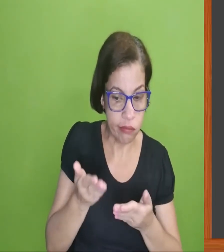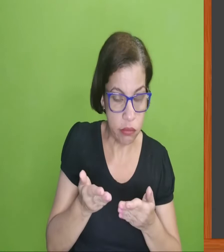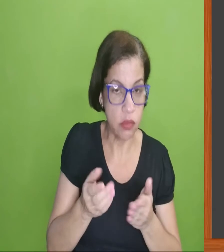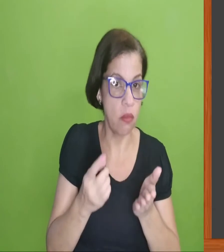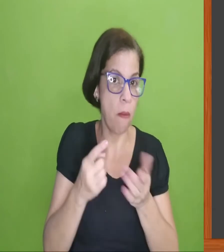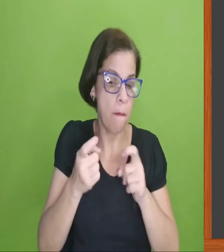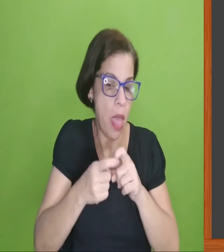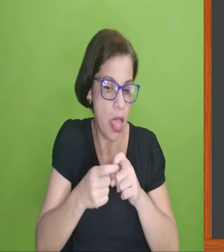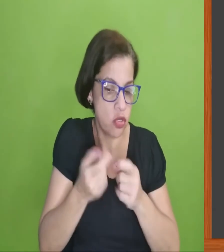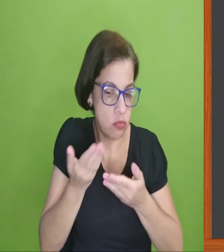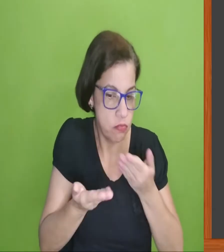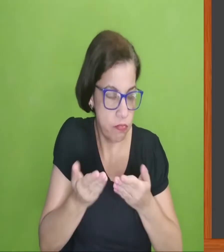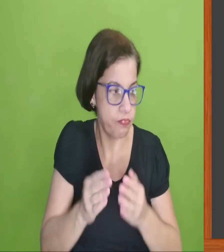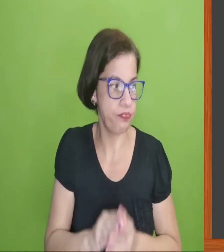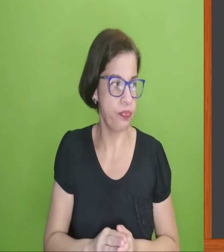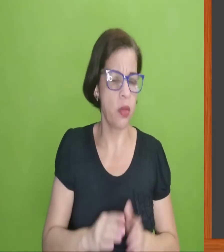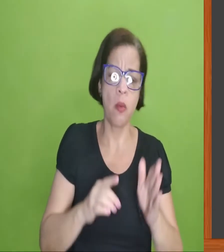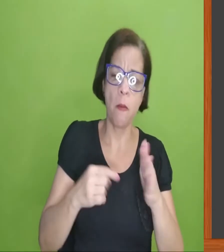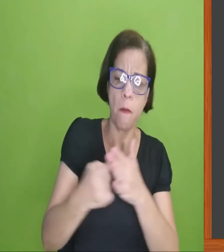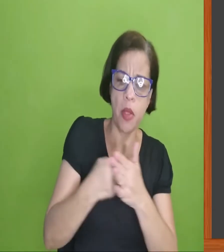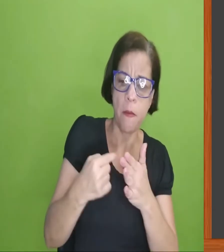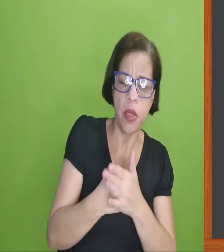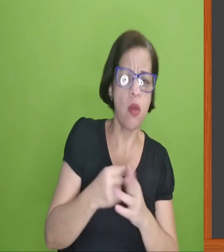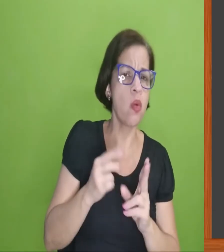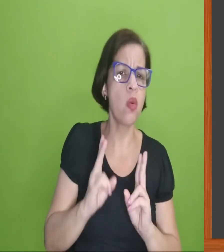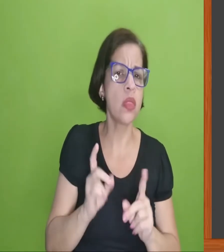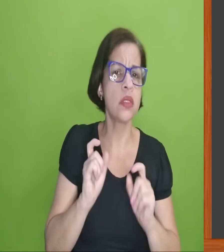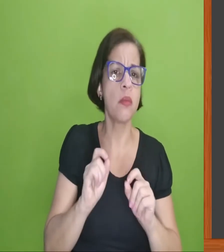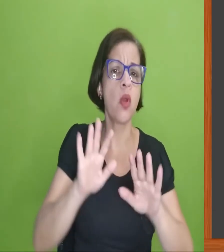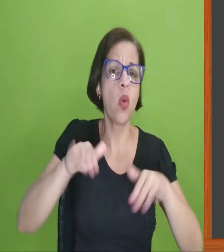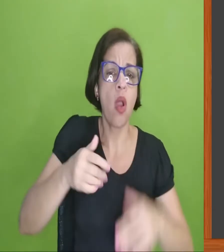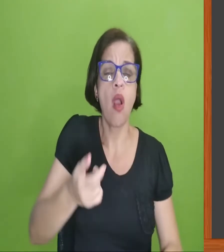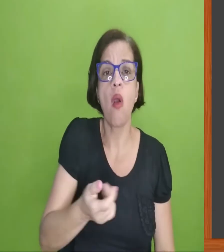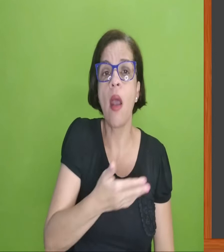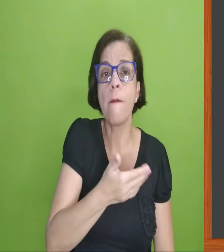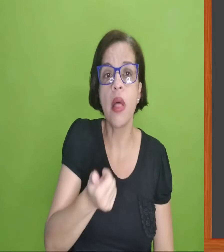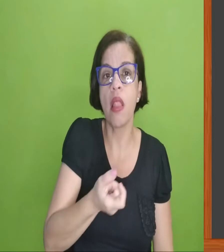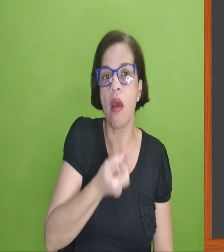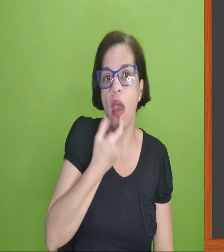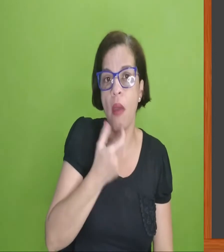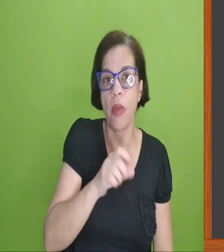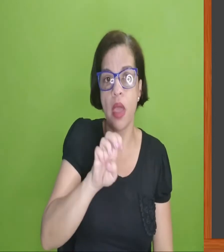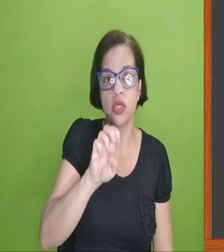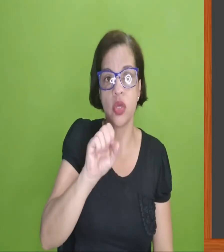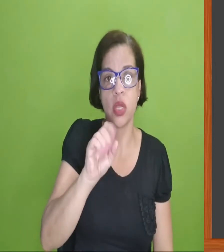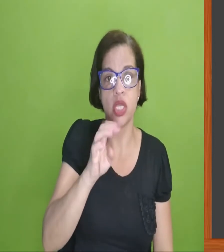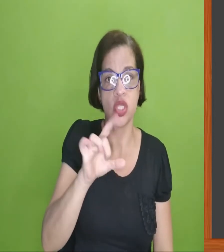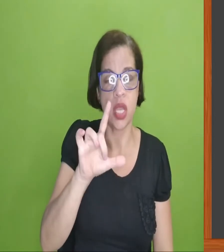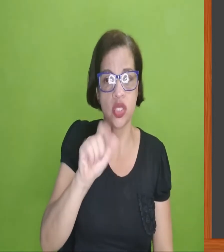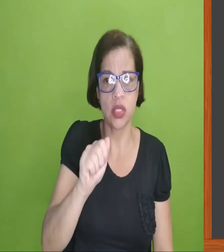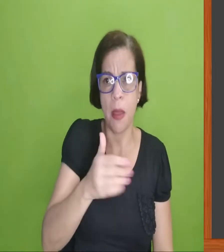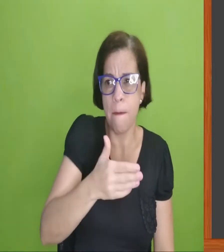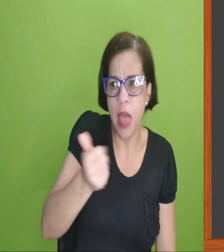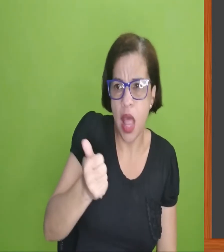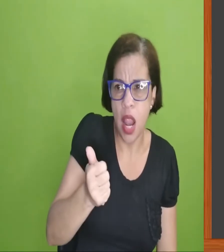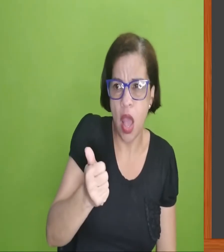pacientes. Uma pergunta recorrente em minhas aulas é qual a melhor estatina? Eu sempre respondo, não